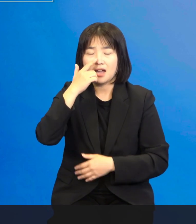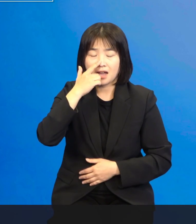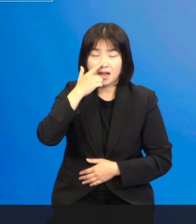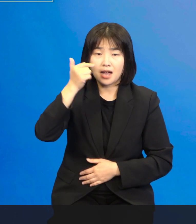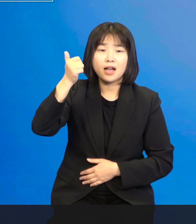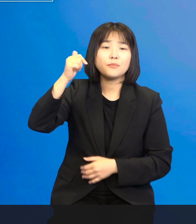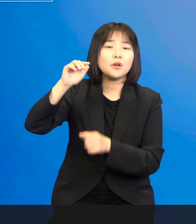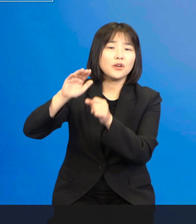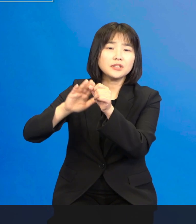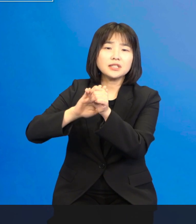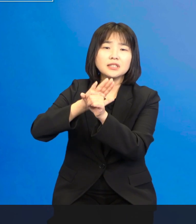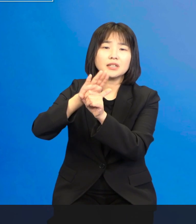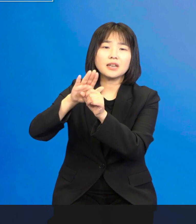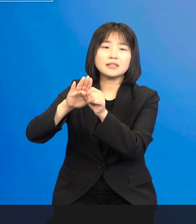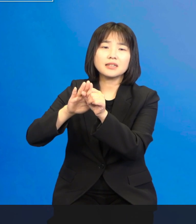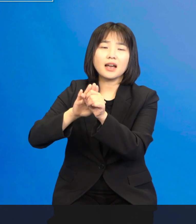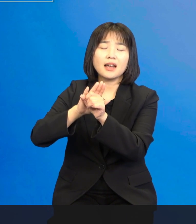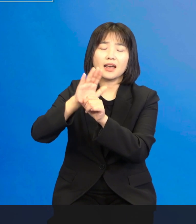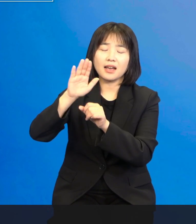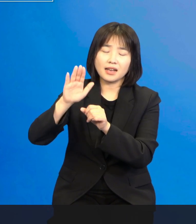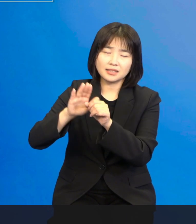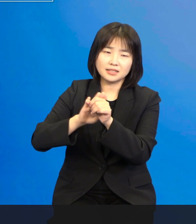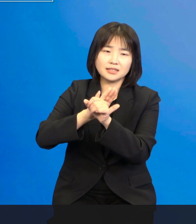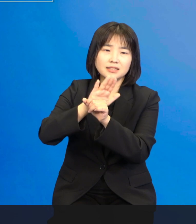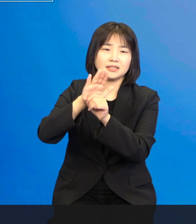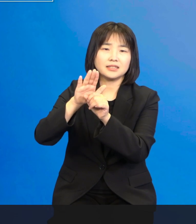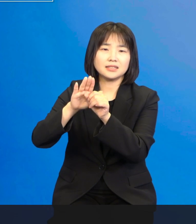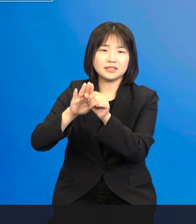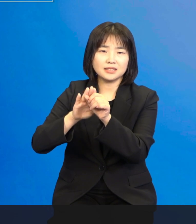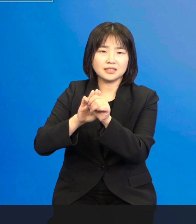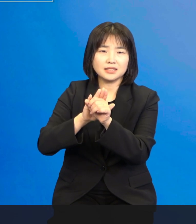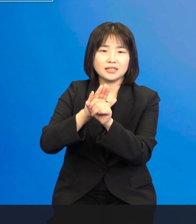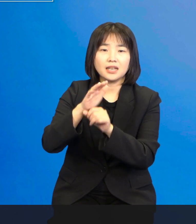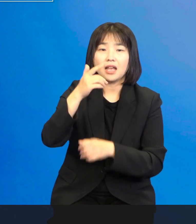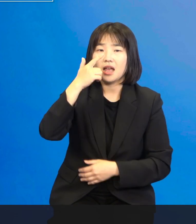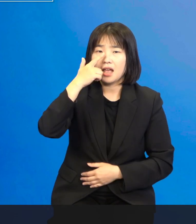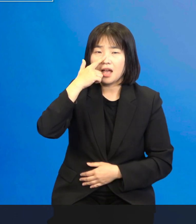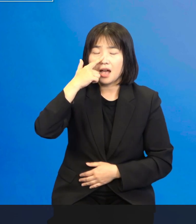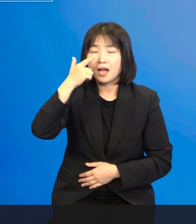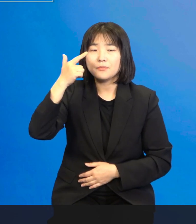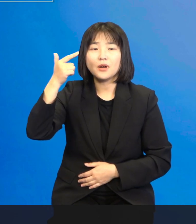노래하라 아버지의 사랑, 아버지의 크심을,